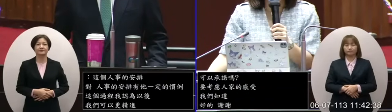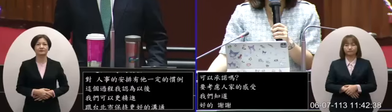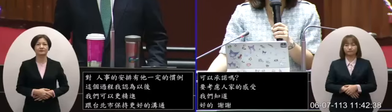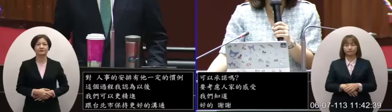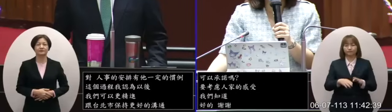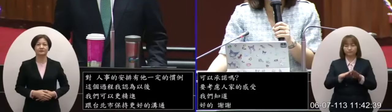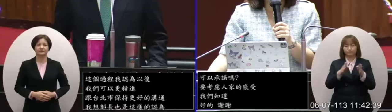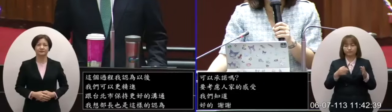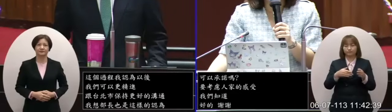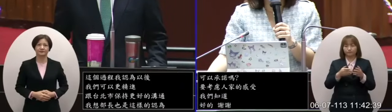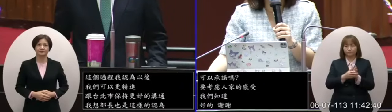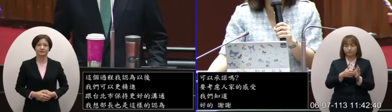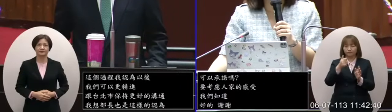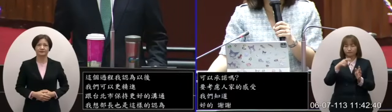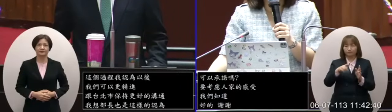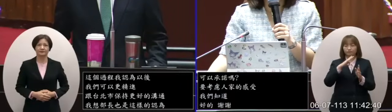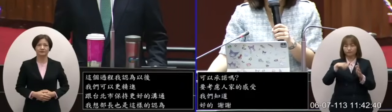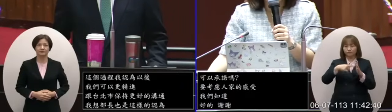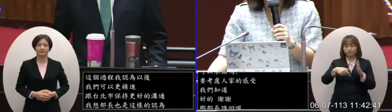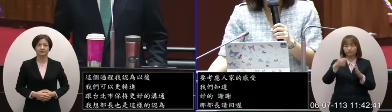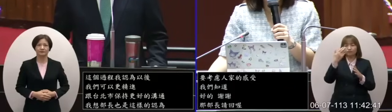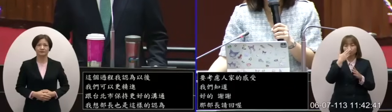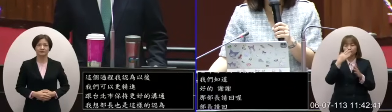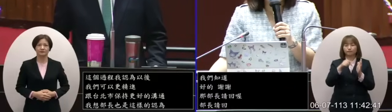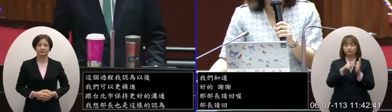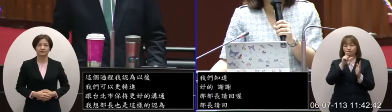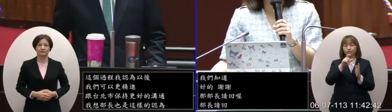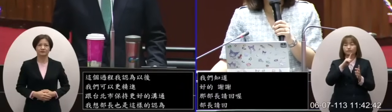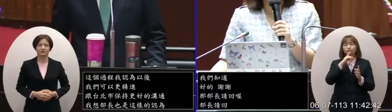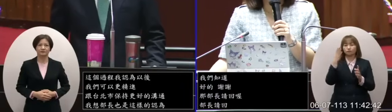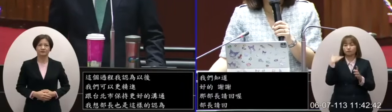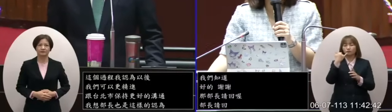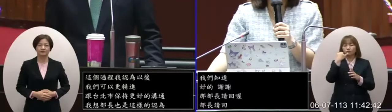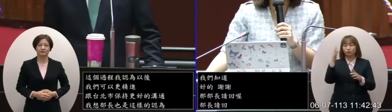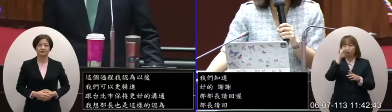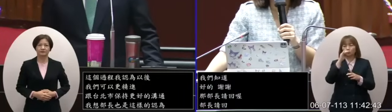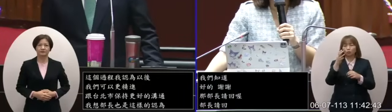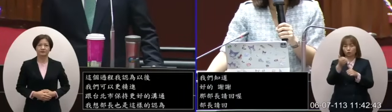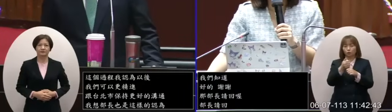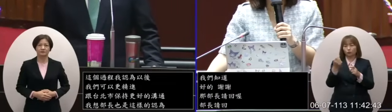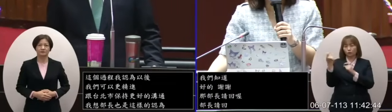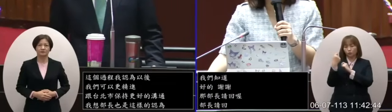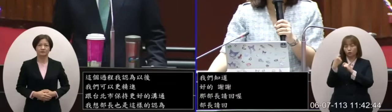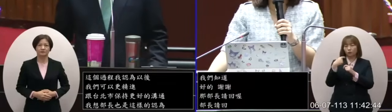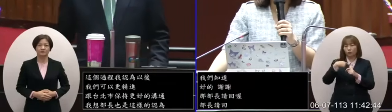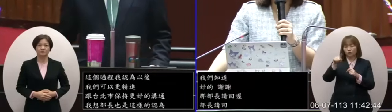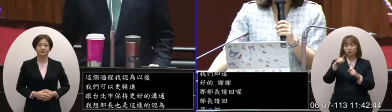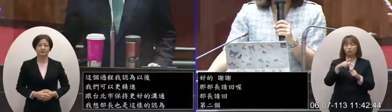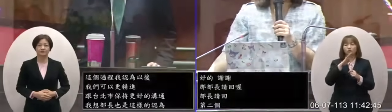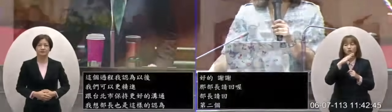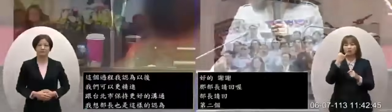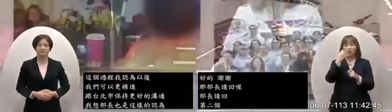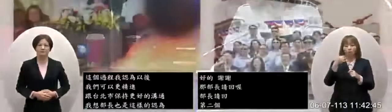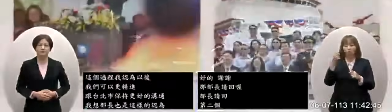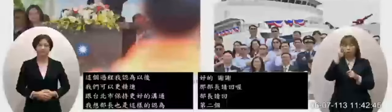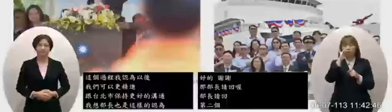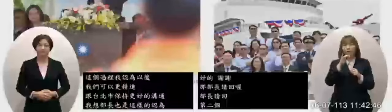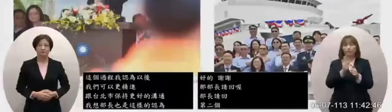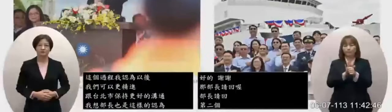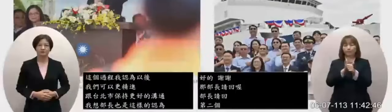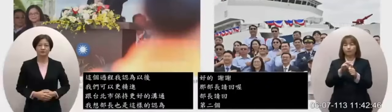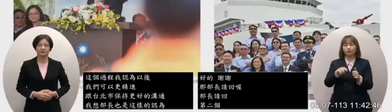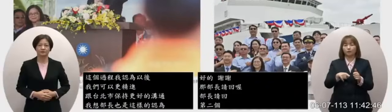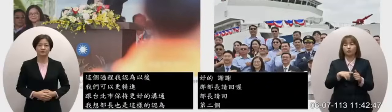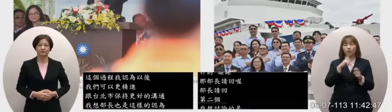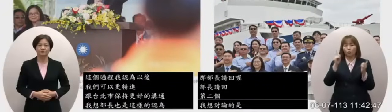卓部长，您去过这个院长，对不起您去过海巡署最近。去做海巡署当海巡的靠山，